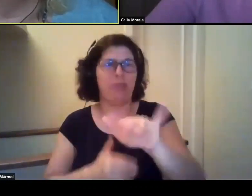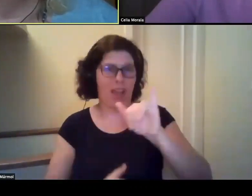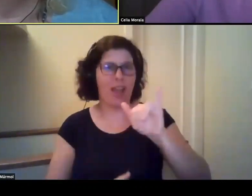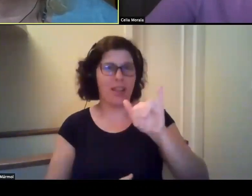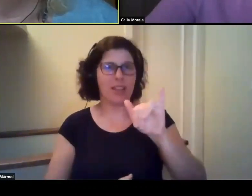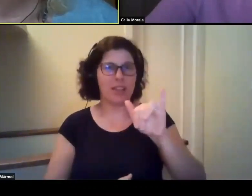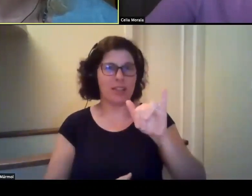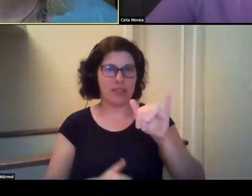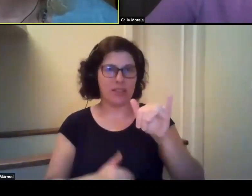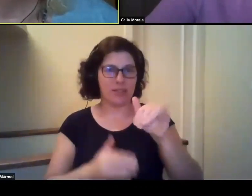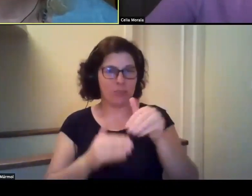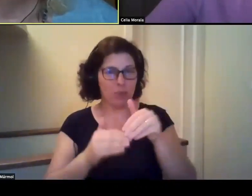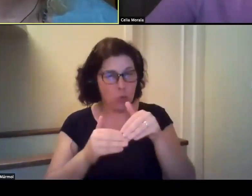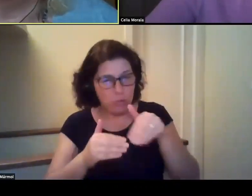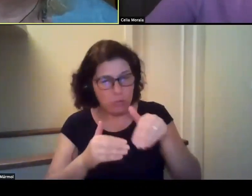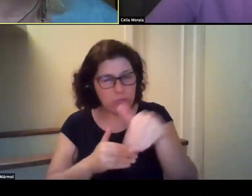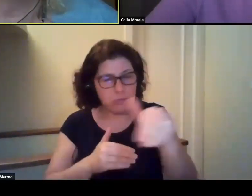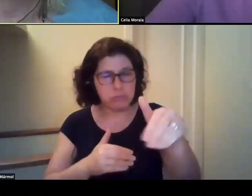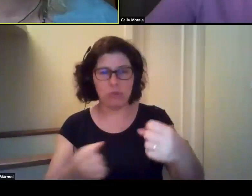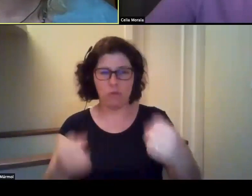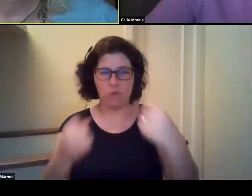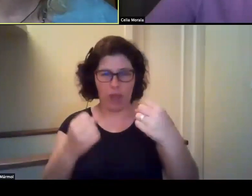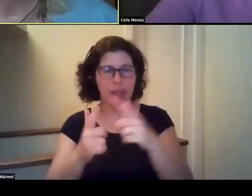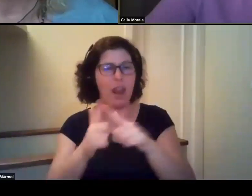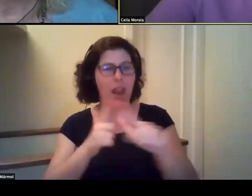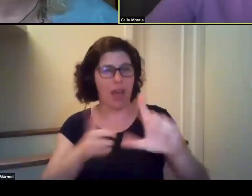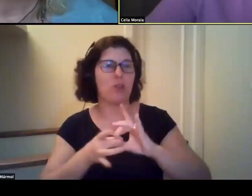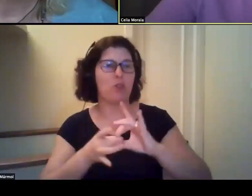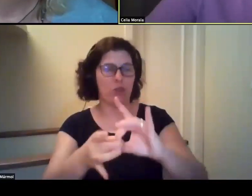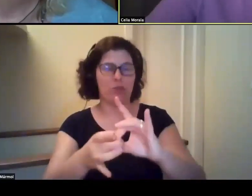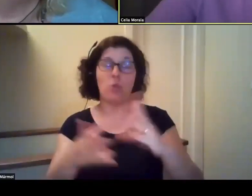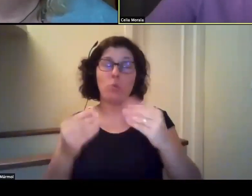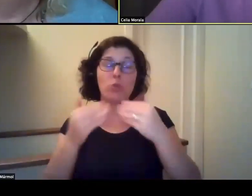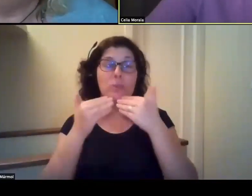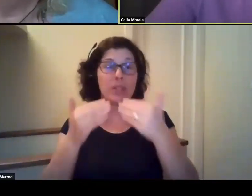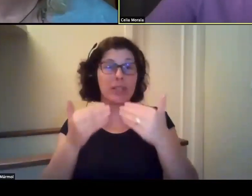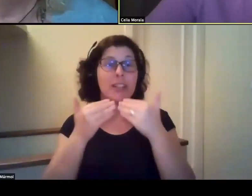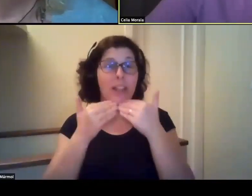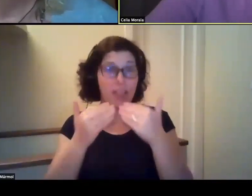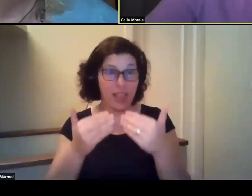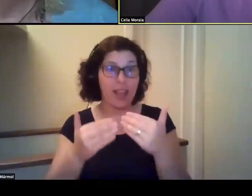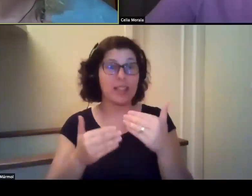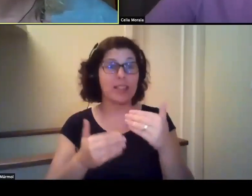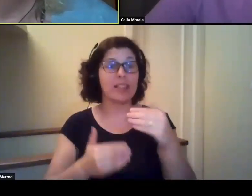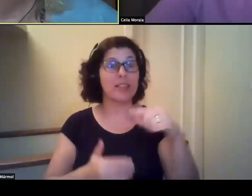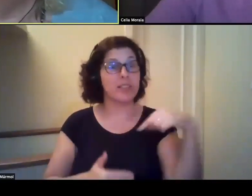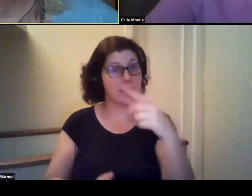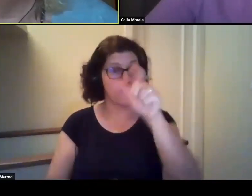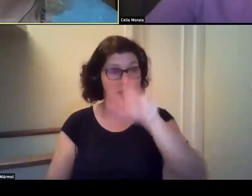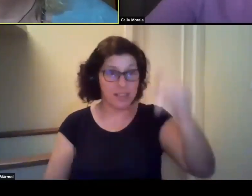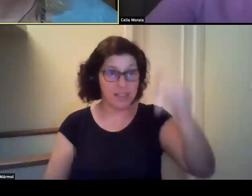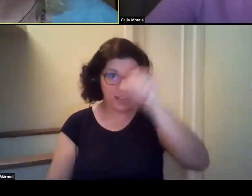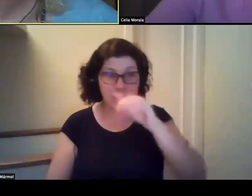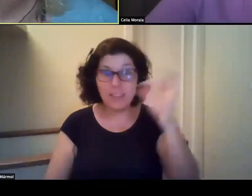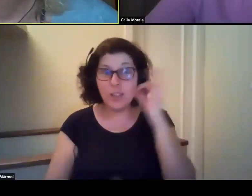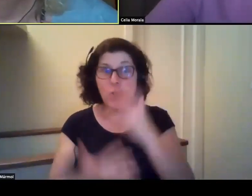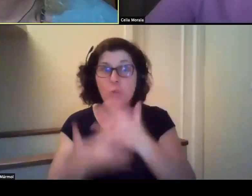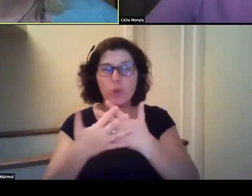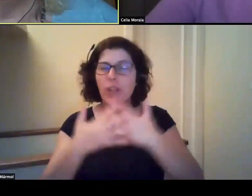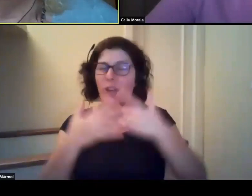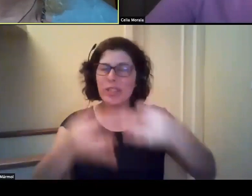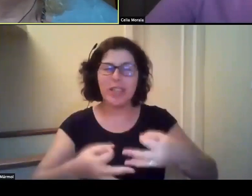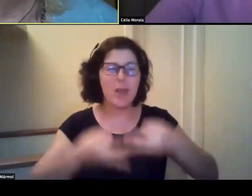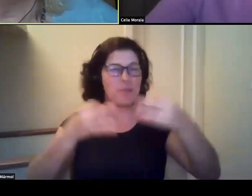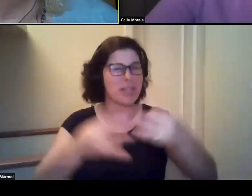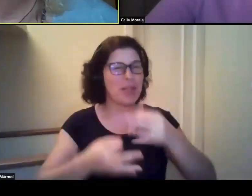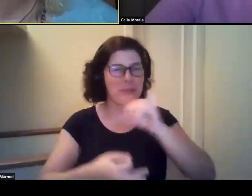recorrido de los potentes y de los largos. Seguro Muchísimas que sí. gracias a vosotras y a vosotros, voluntarios, que siempre estáis ahí.